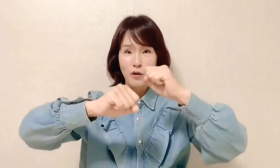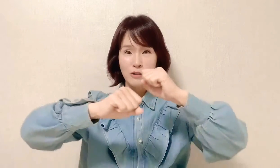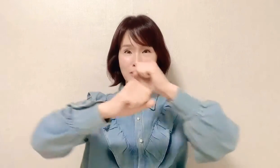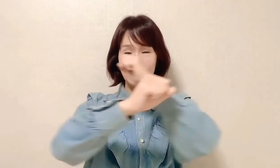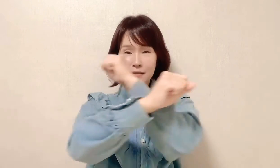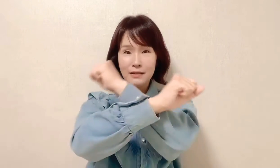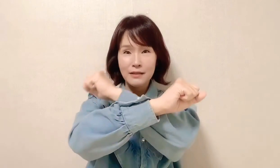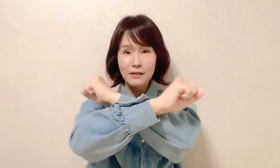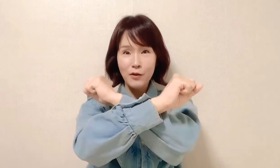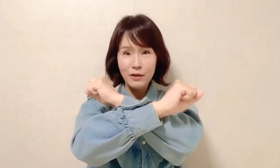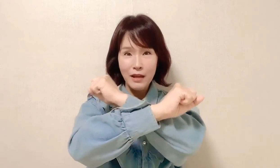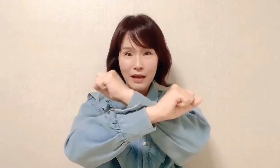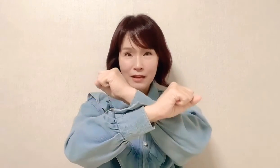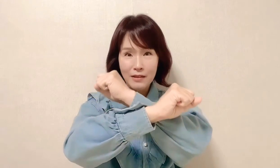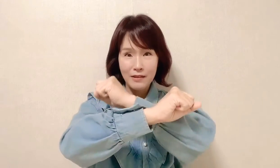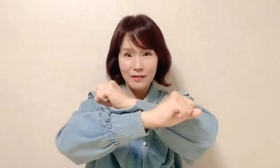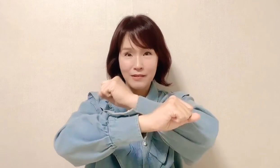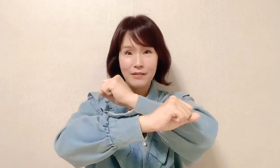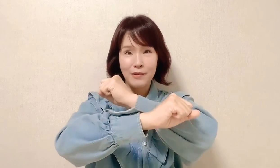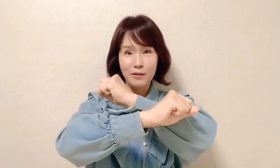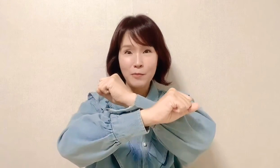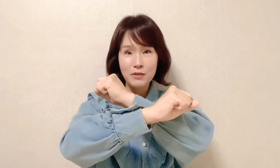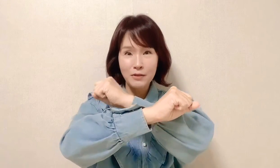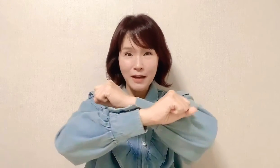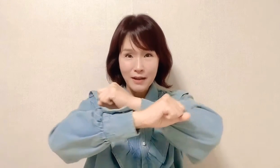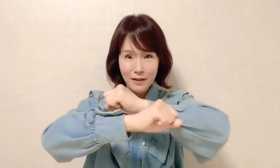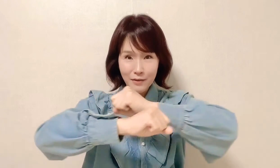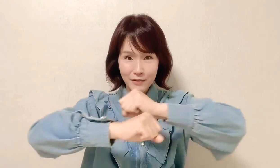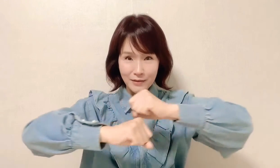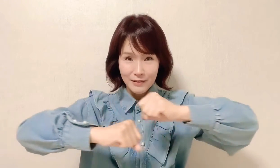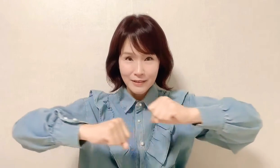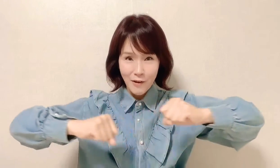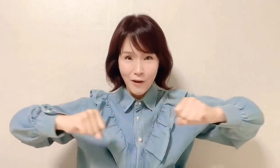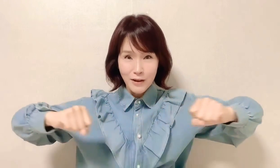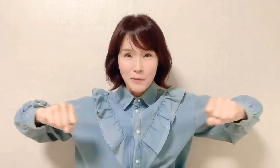주먹을 이렇게 겹치셨다가 이렇게 펴주세요.